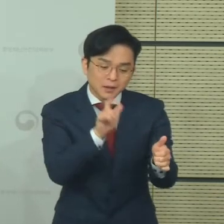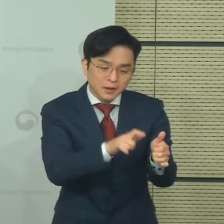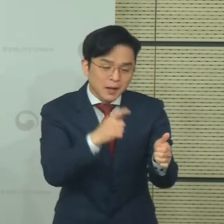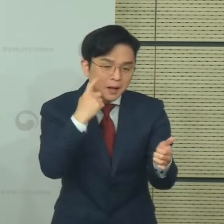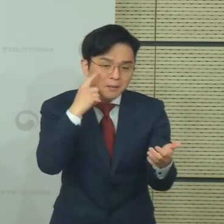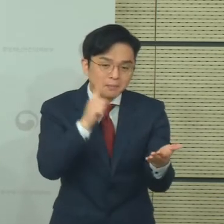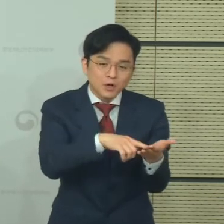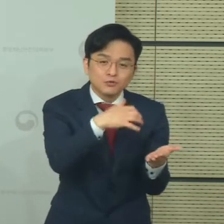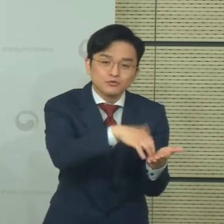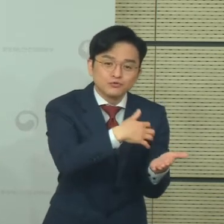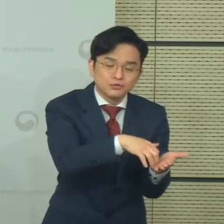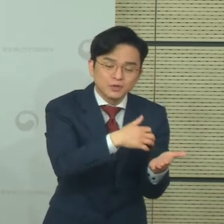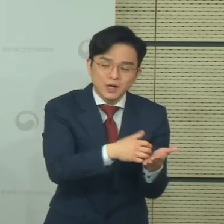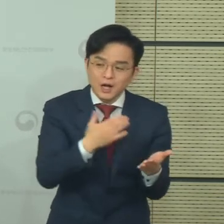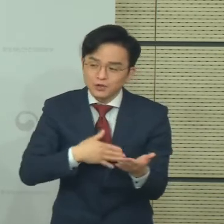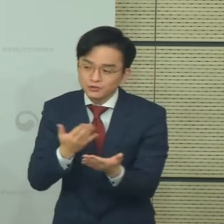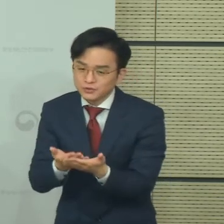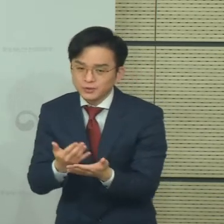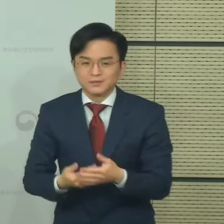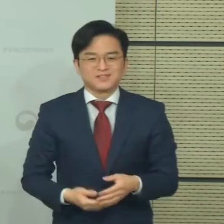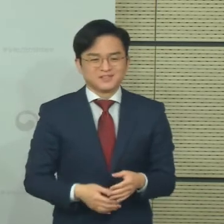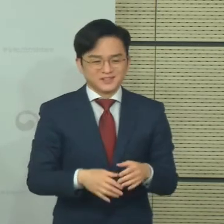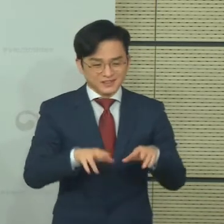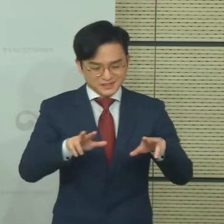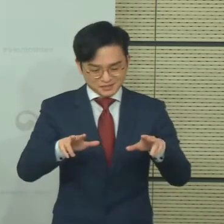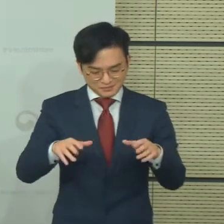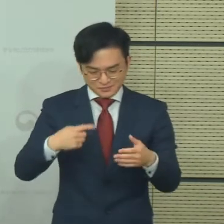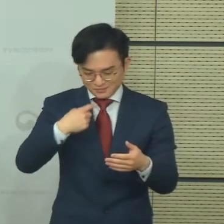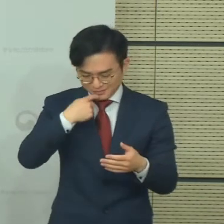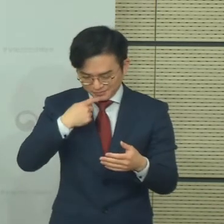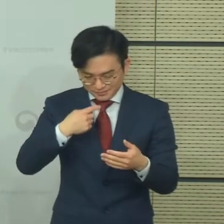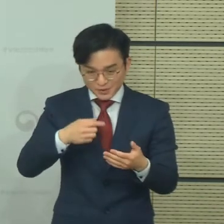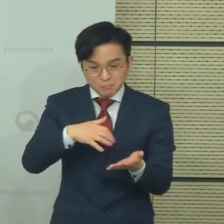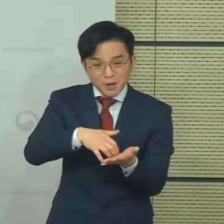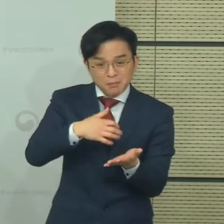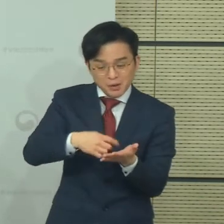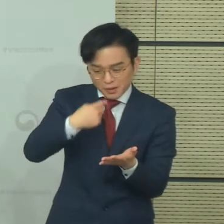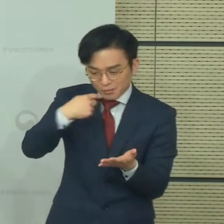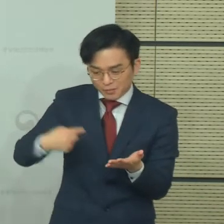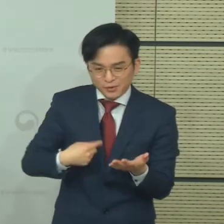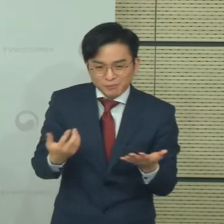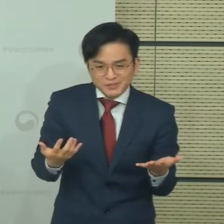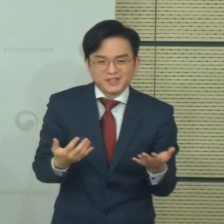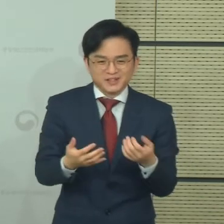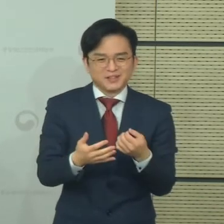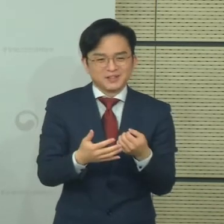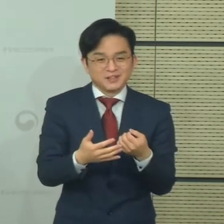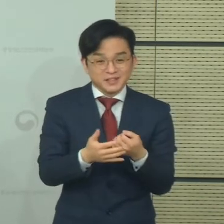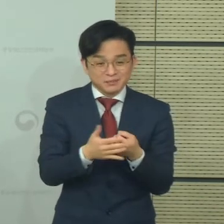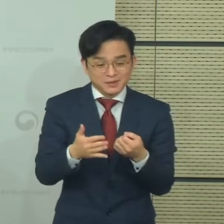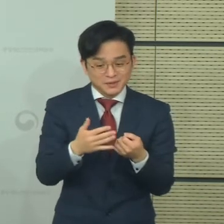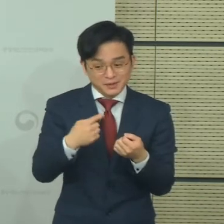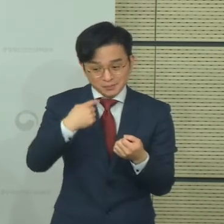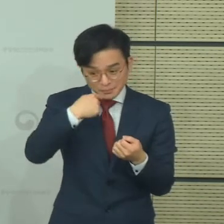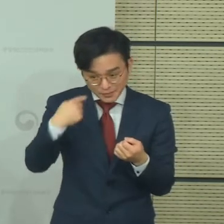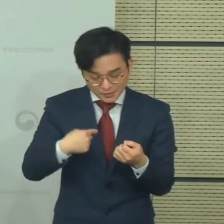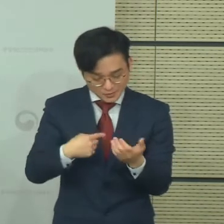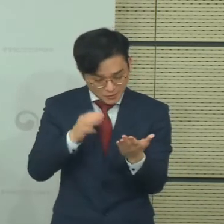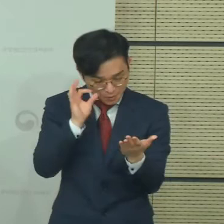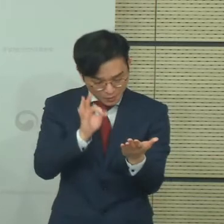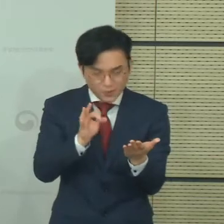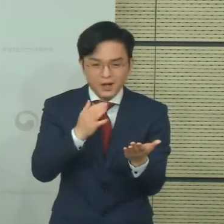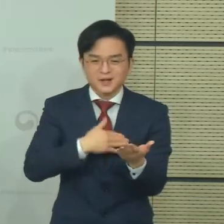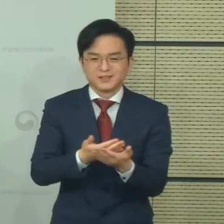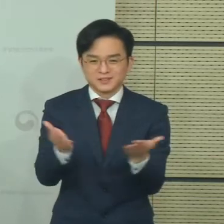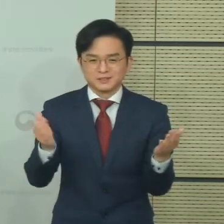그 부분은 확인해서 알려드리도록 하겠습니다. 아직까지 제가 통계로 아직 가지고 있는 것은 좀 없습니다. 네. 네,